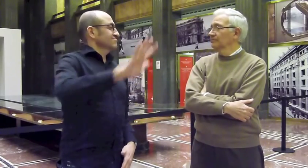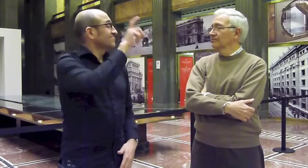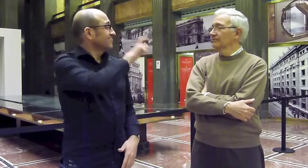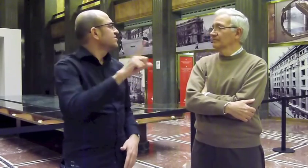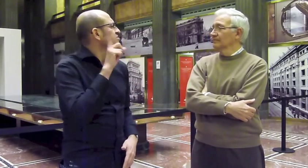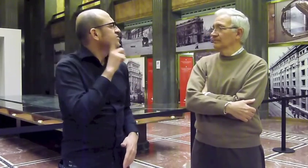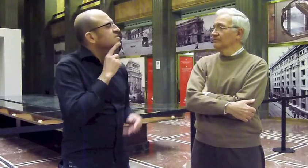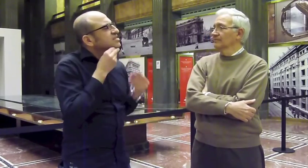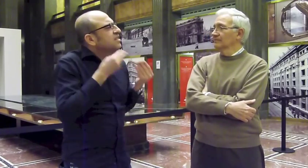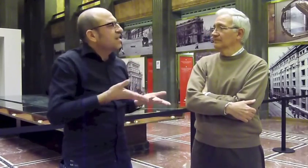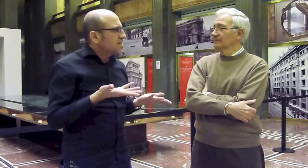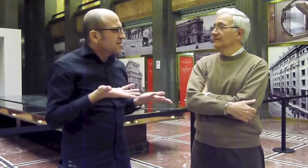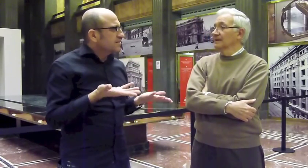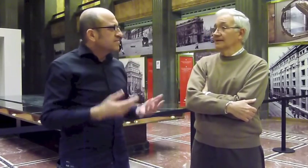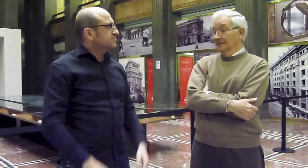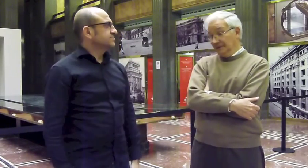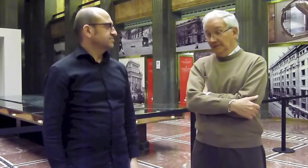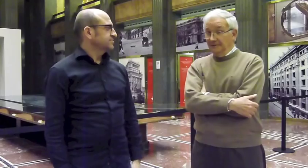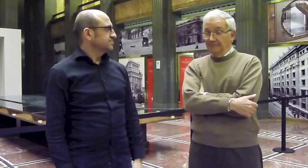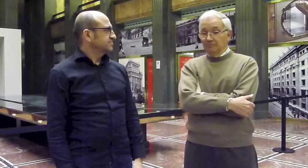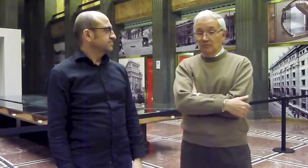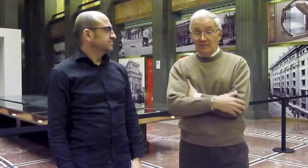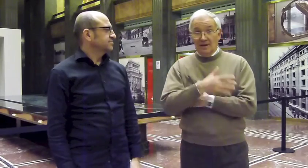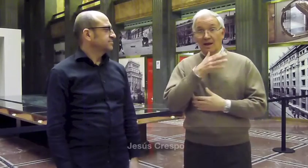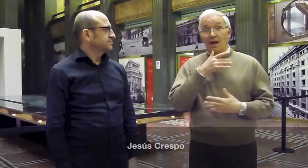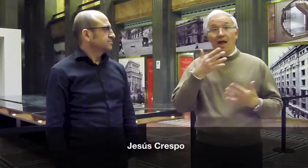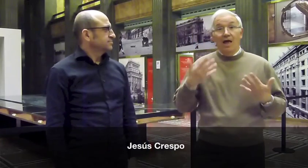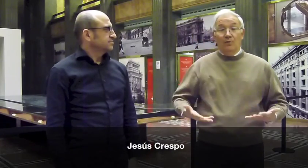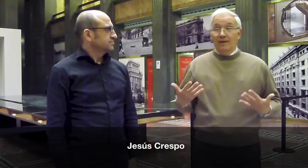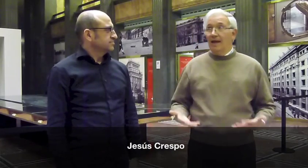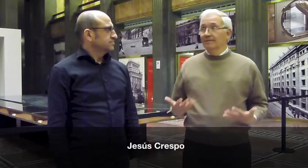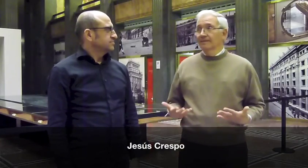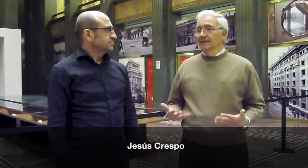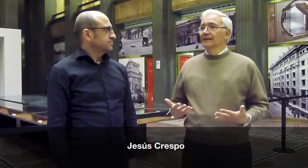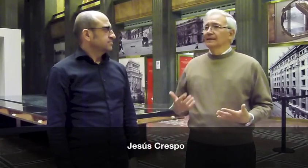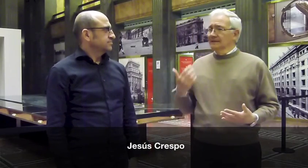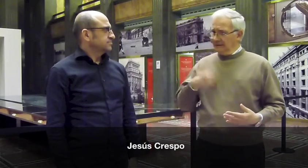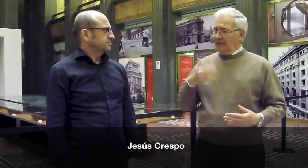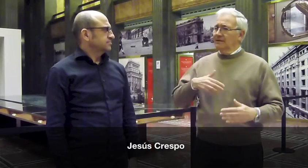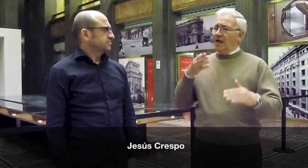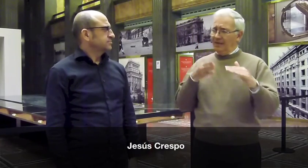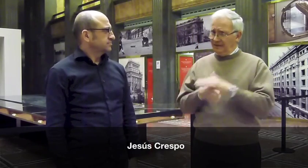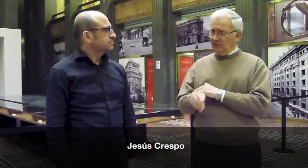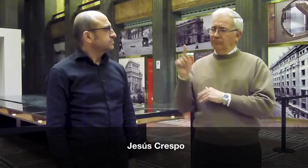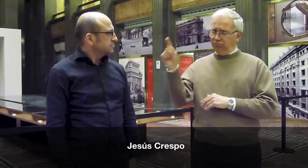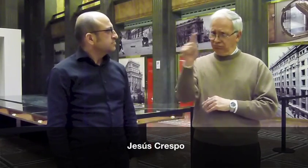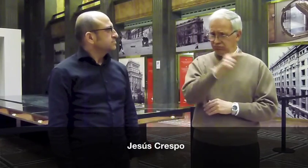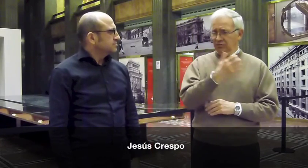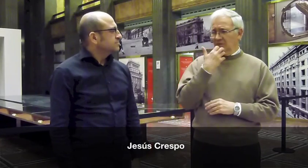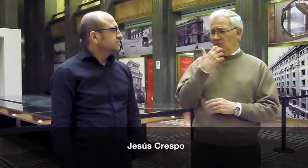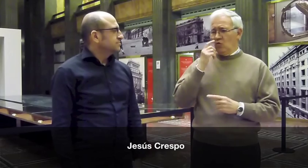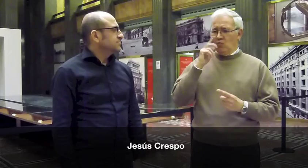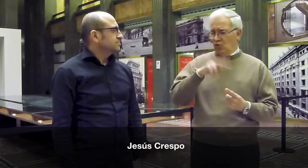¿Cómo ves el panorama cultural español en la actualidad en materia de accesibilidad para las personas sordas? Pues en